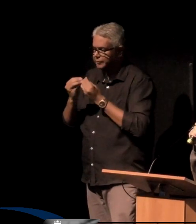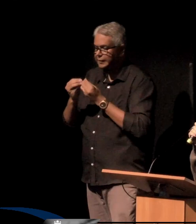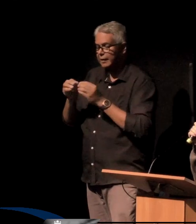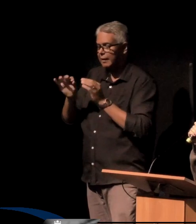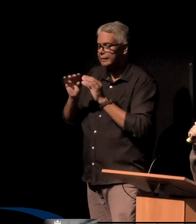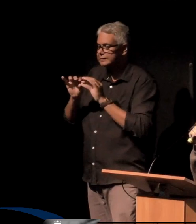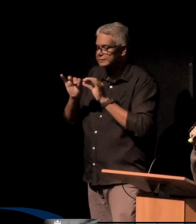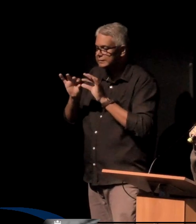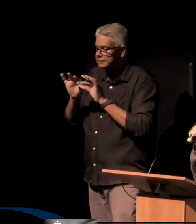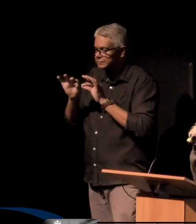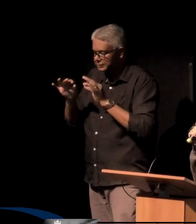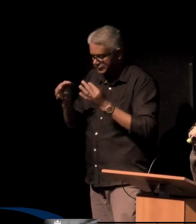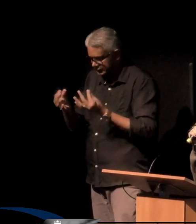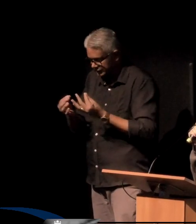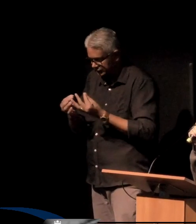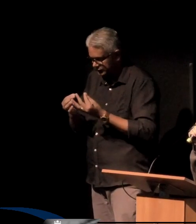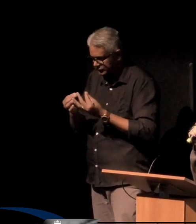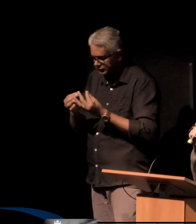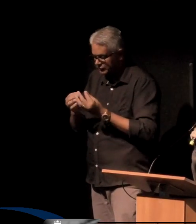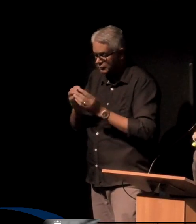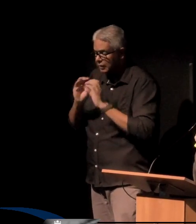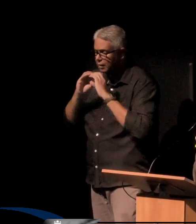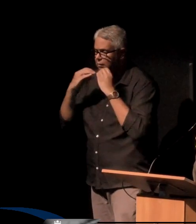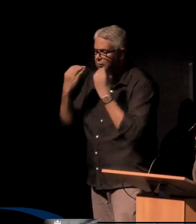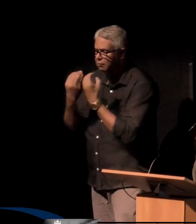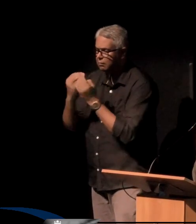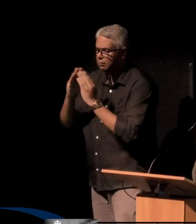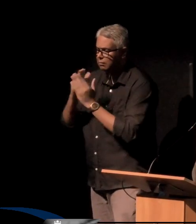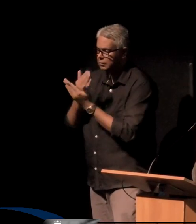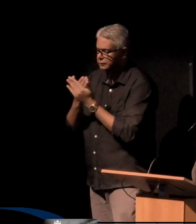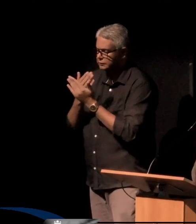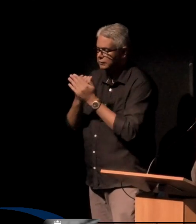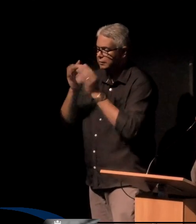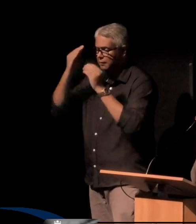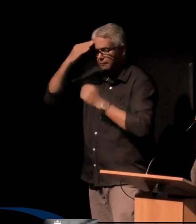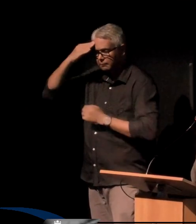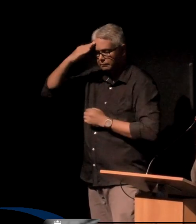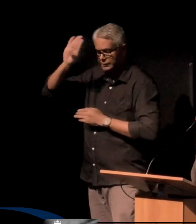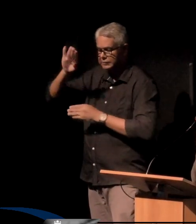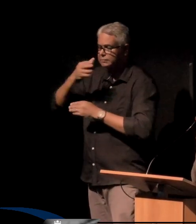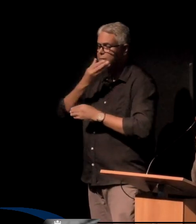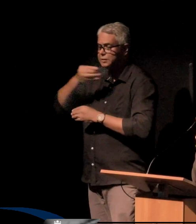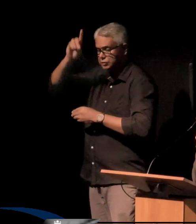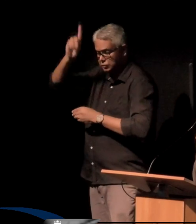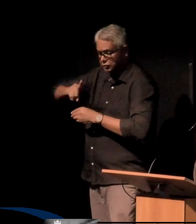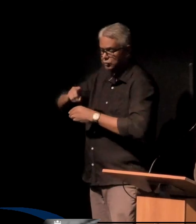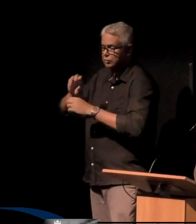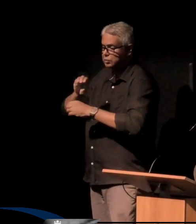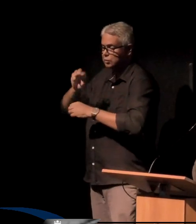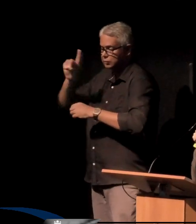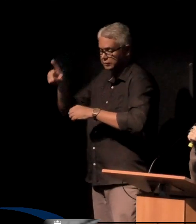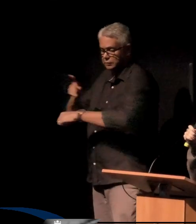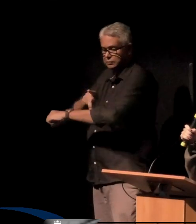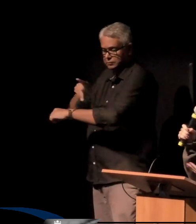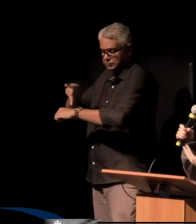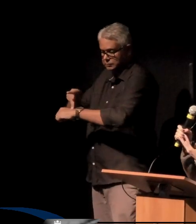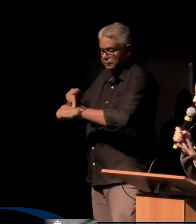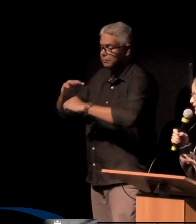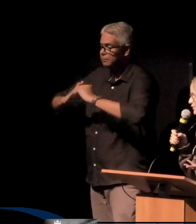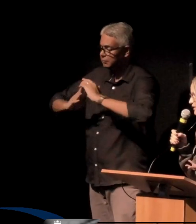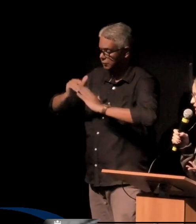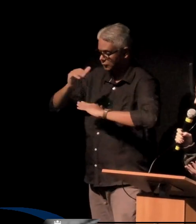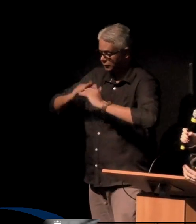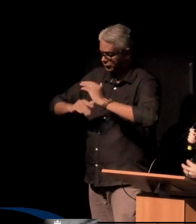da da comunidade escolar né Principalmente diretores coordenadores pedagógicos e profissionais